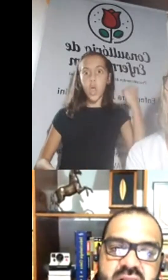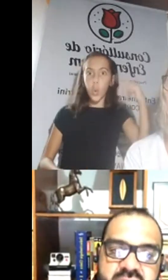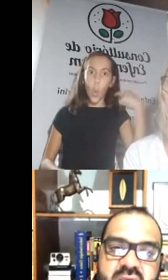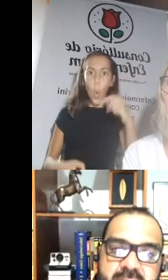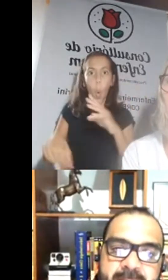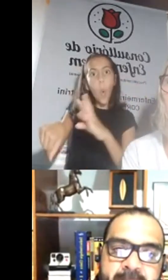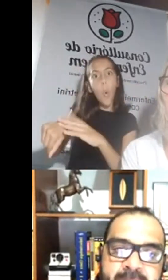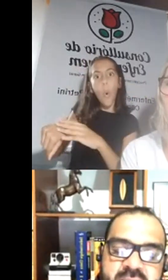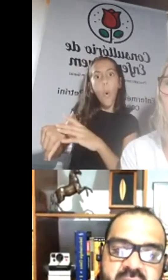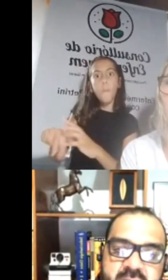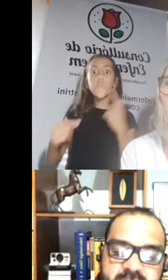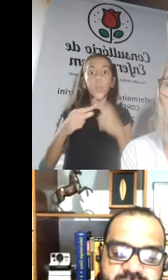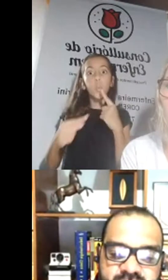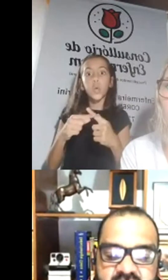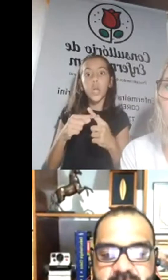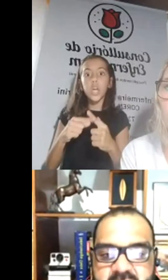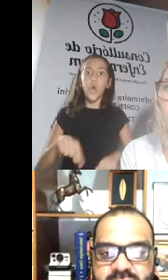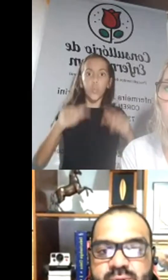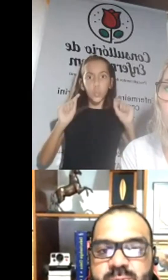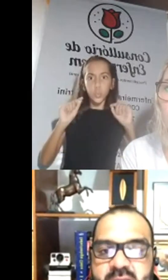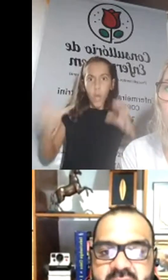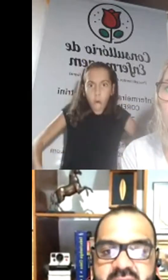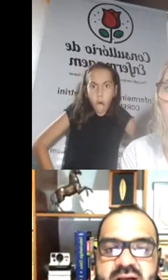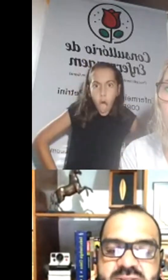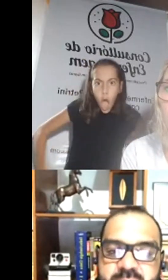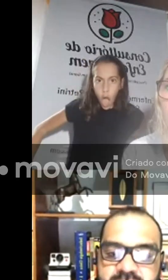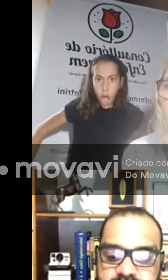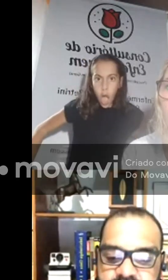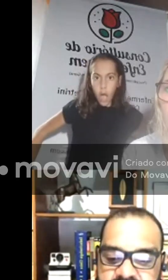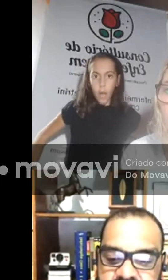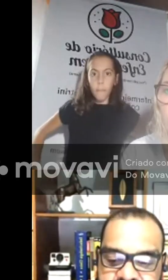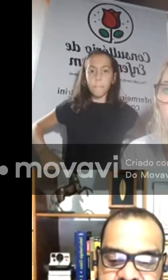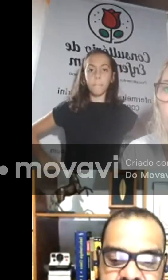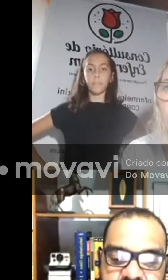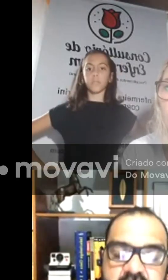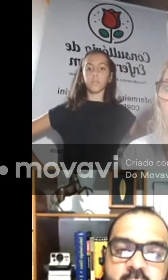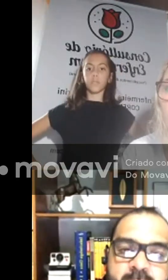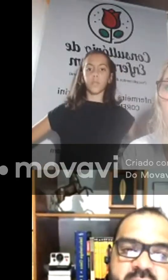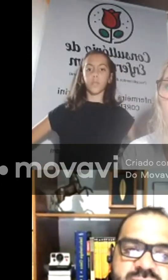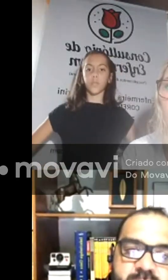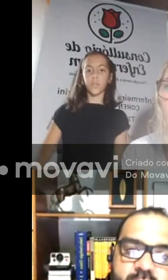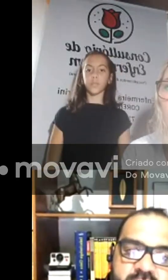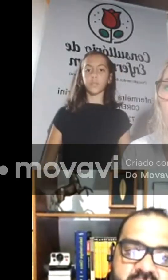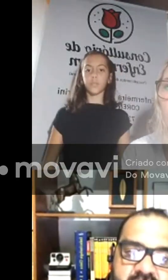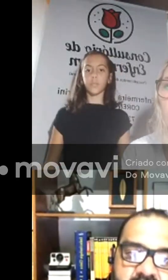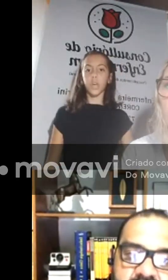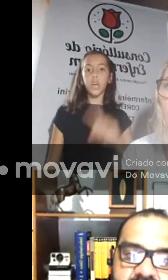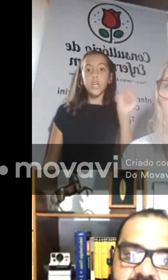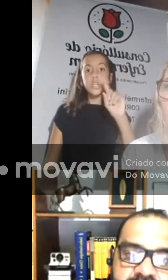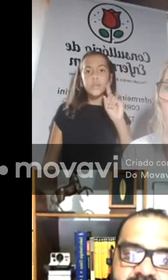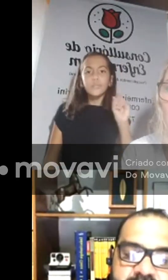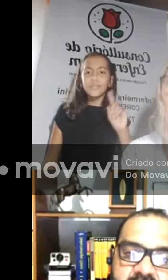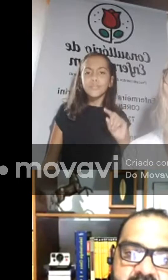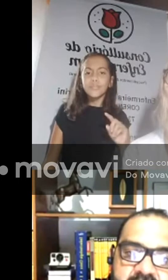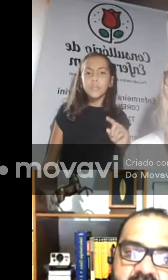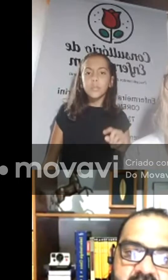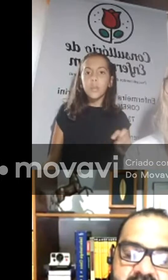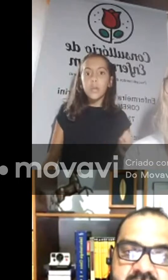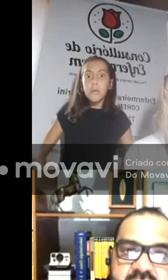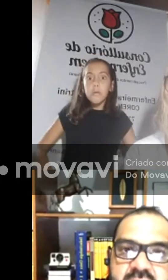que entender que isso vale para adulto, para criança, para tudo, que assim, ninguém é obeso porque quer,